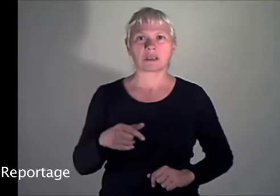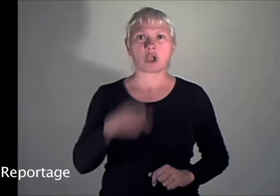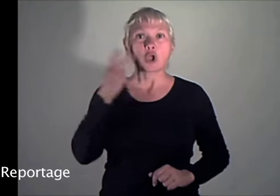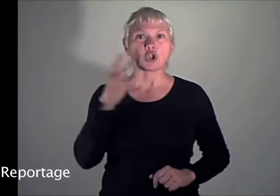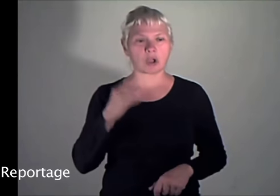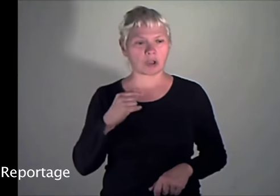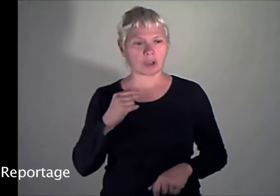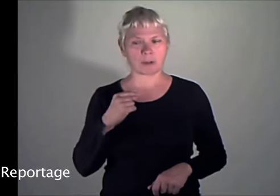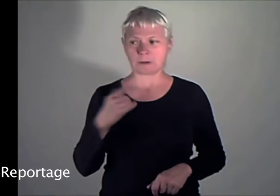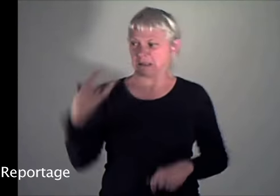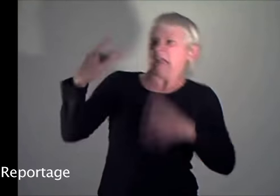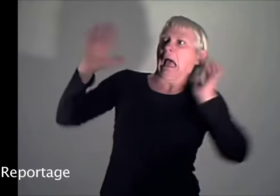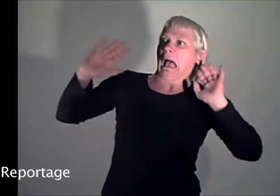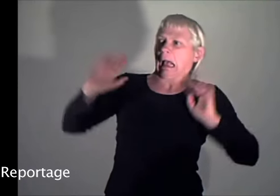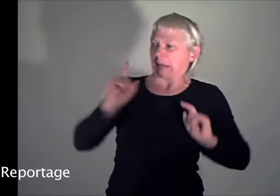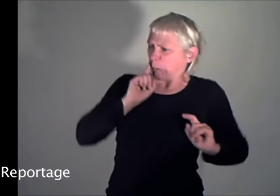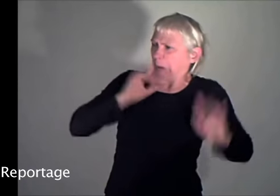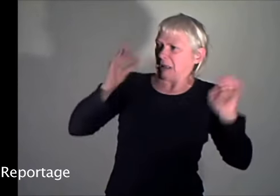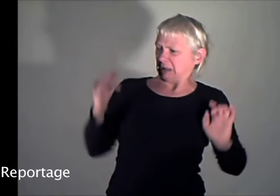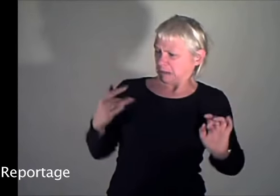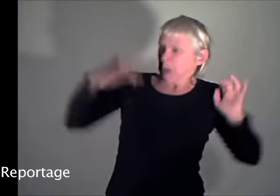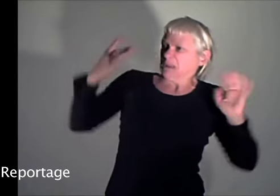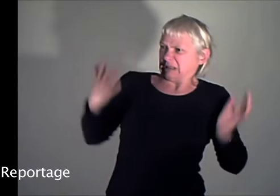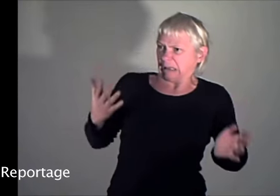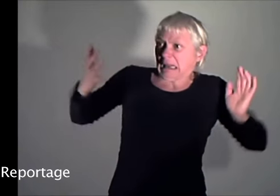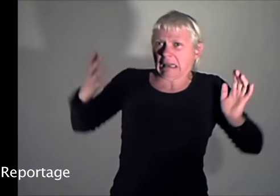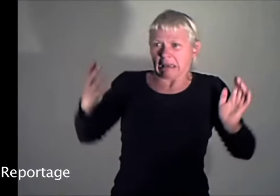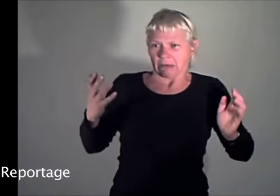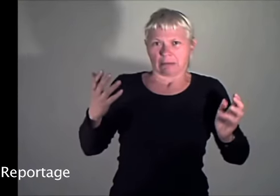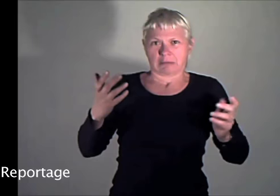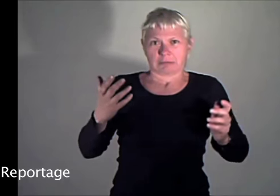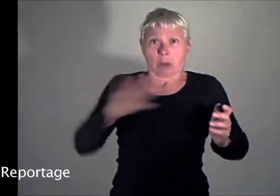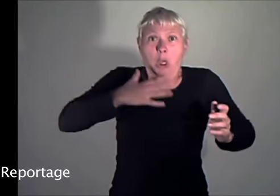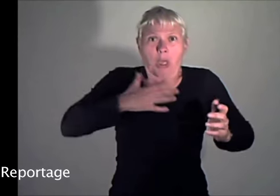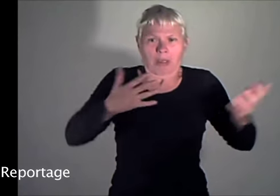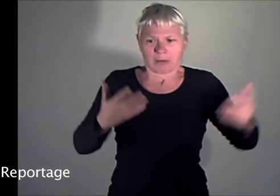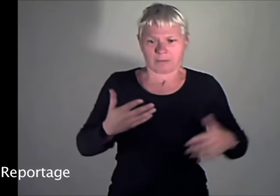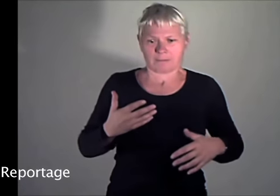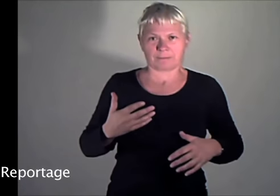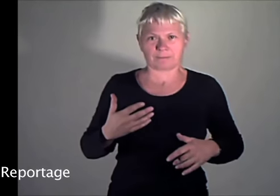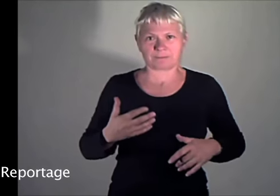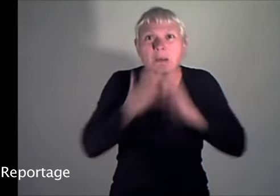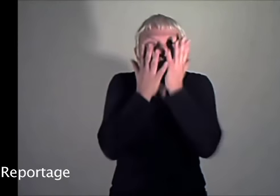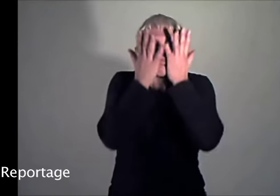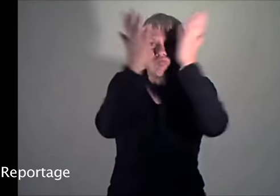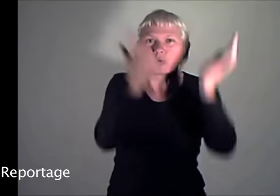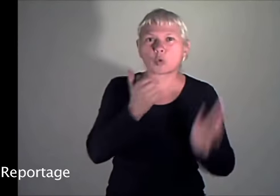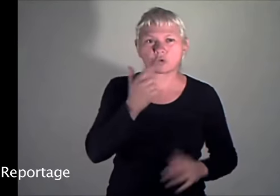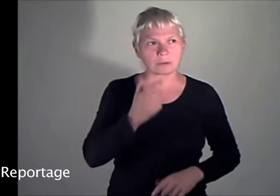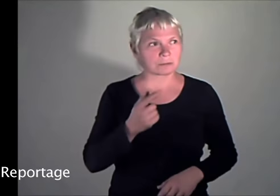là, il m'a touché, que s'est-il passé? Mais pourquoi on me touche? C'est des... Voilà, et puis d'un coup, on se dit, oh là là, on